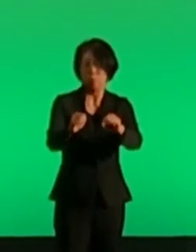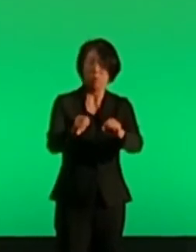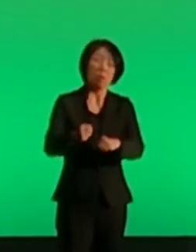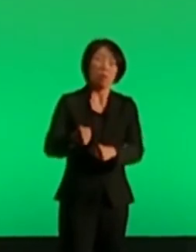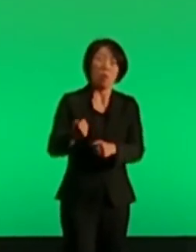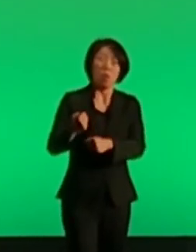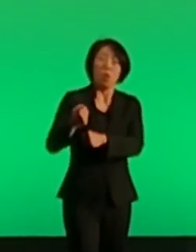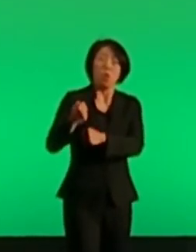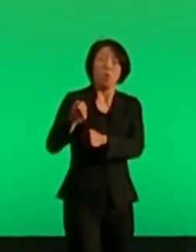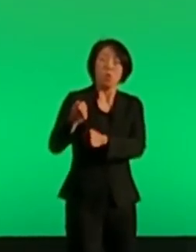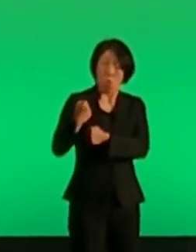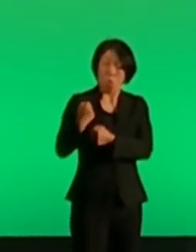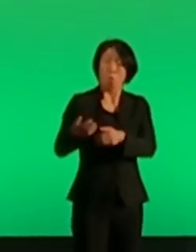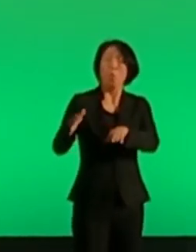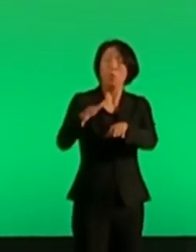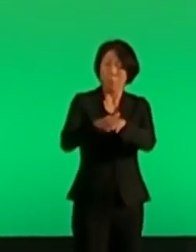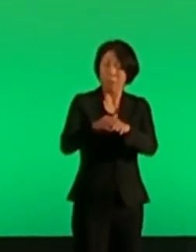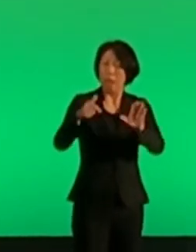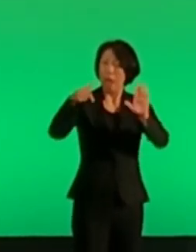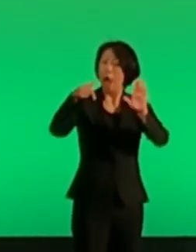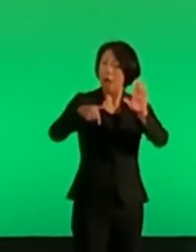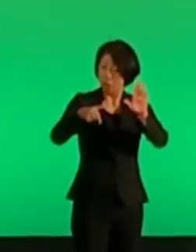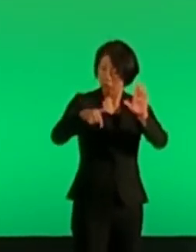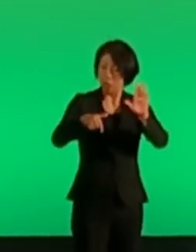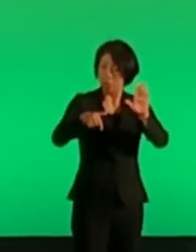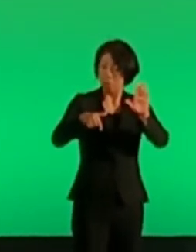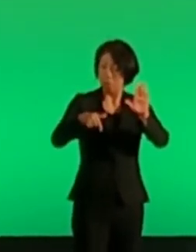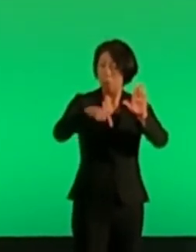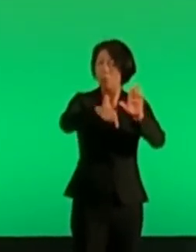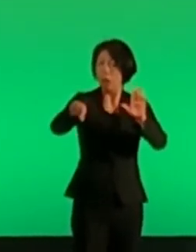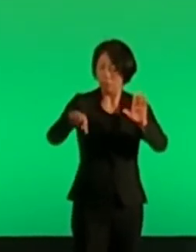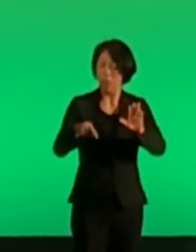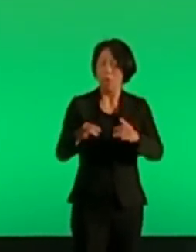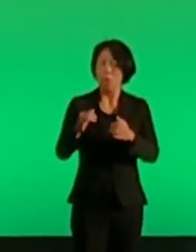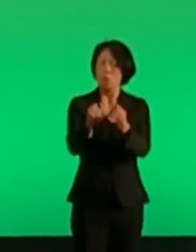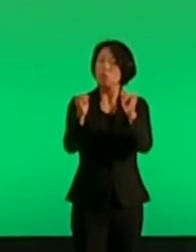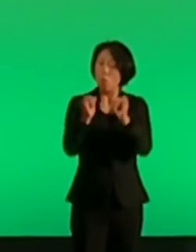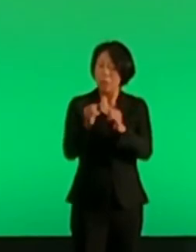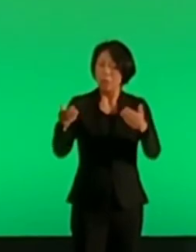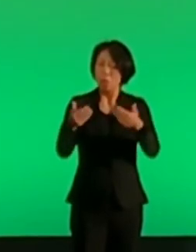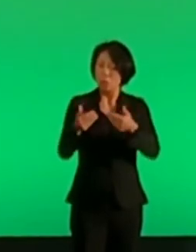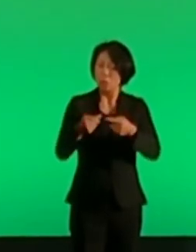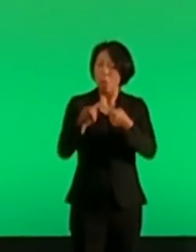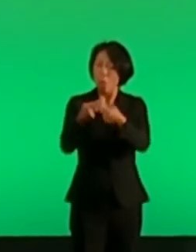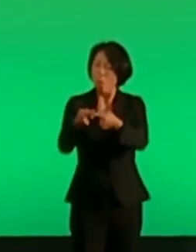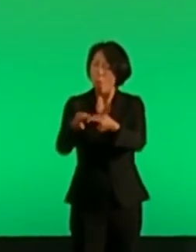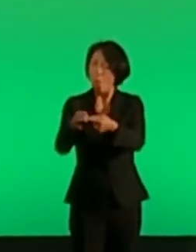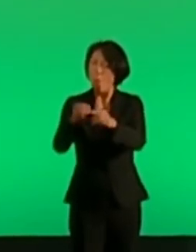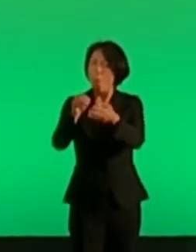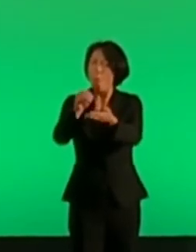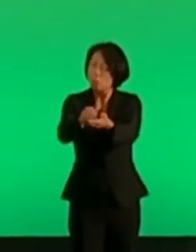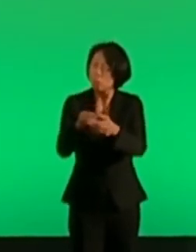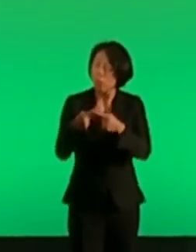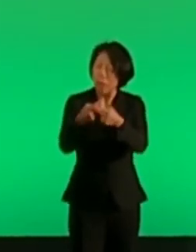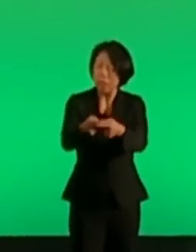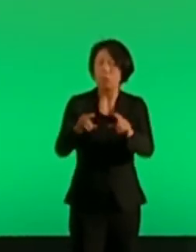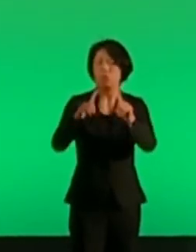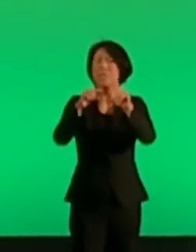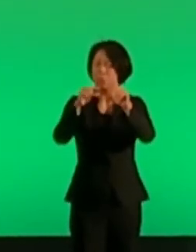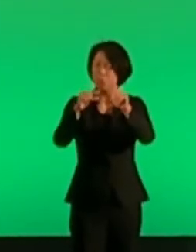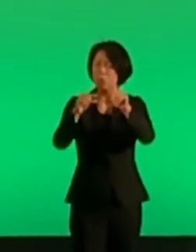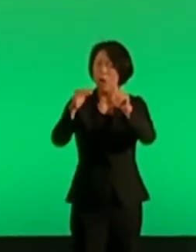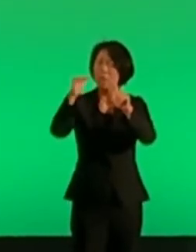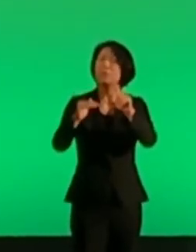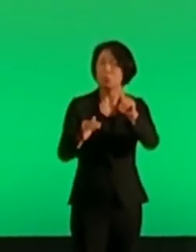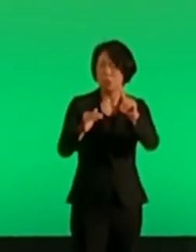含めまして関西のですね女性の就業率っていうのは悪いんです。悪いんです。なん